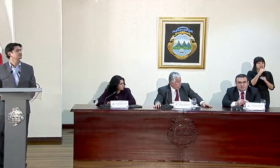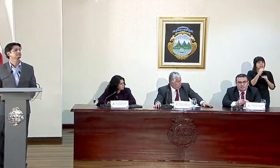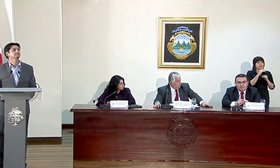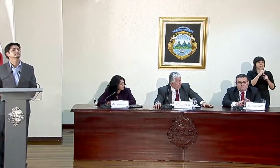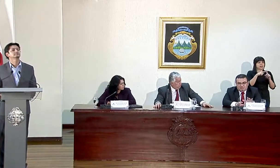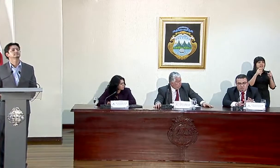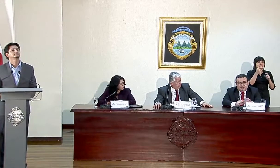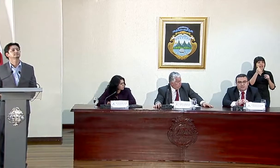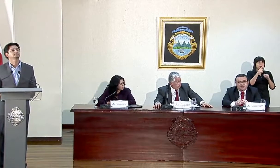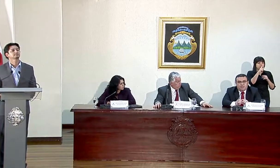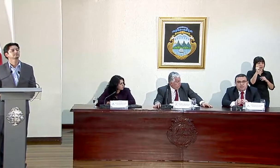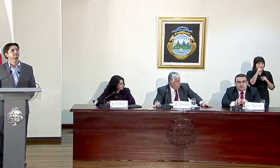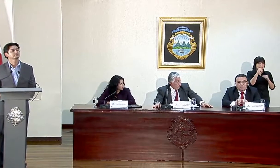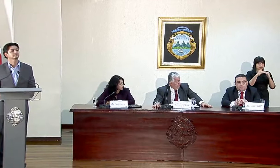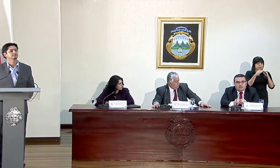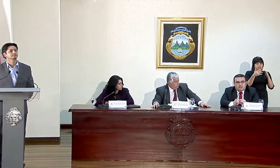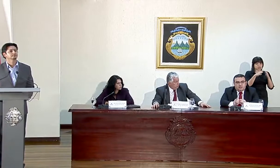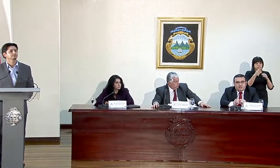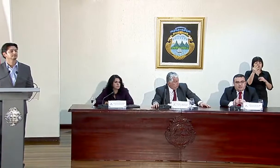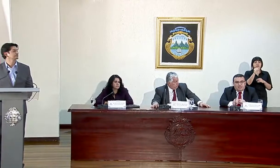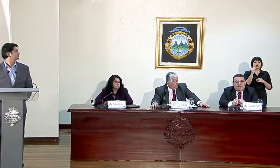mensual, más o menos.